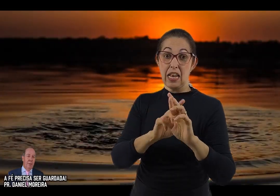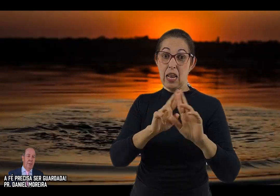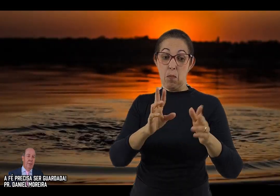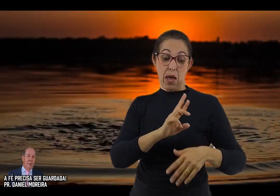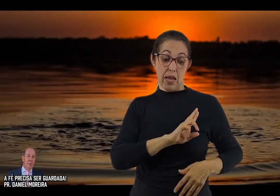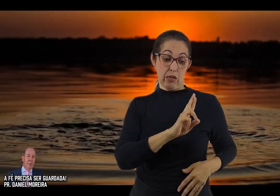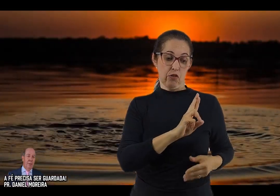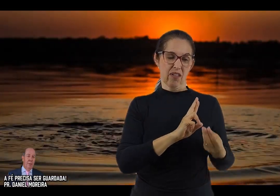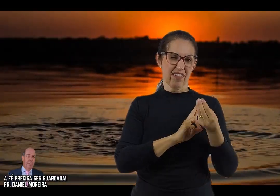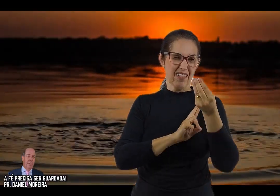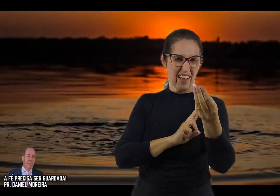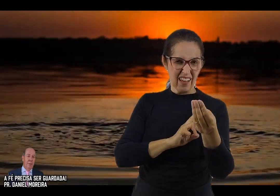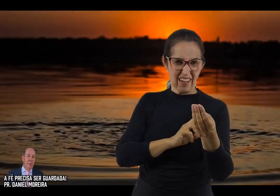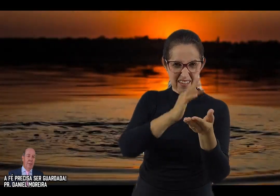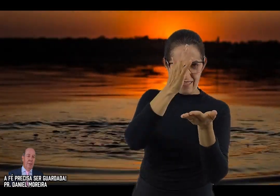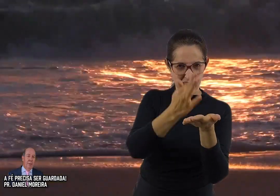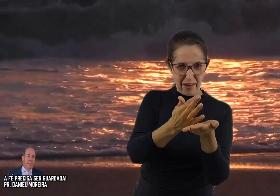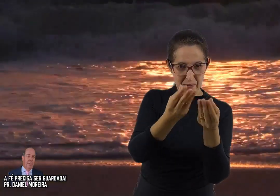religião, não.